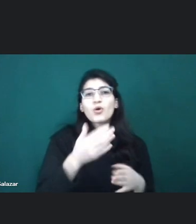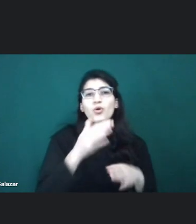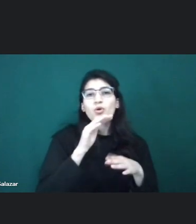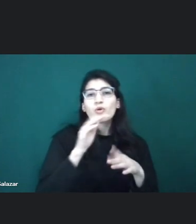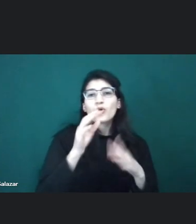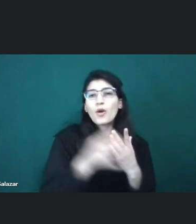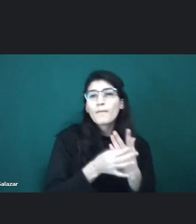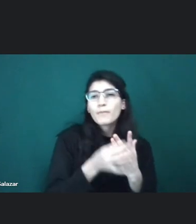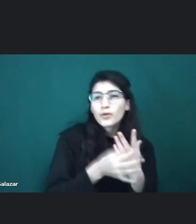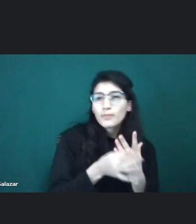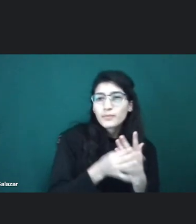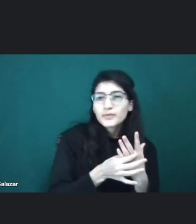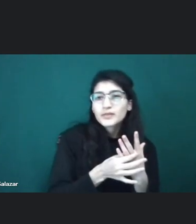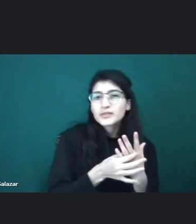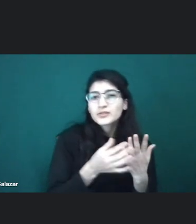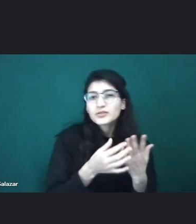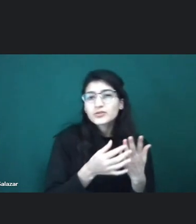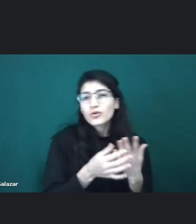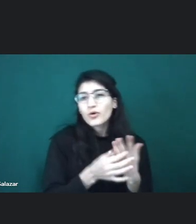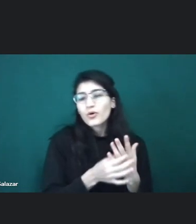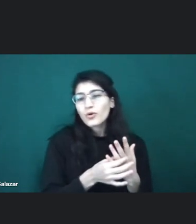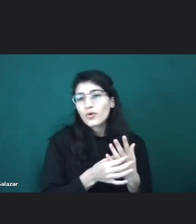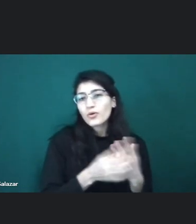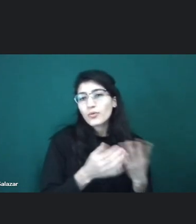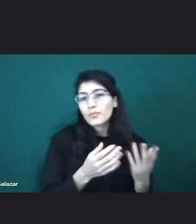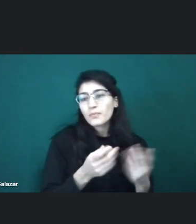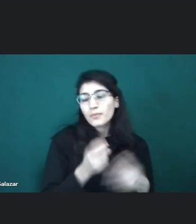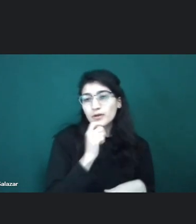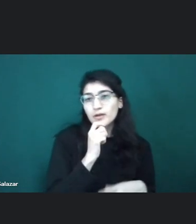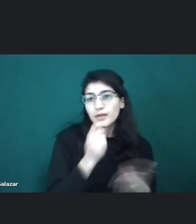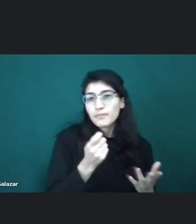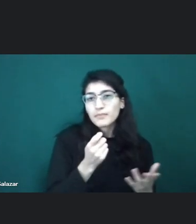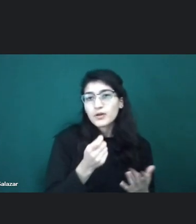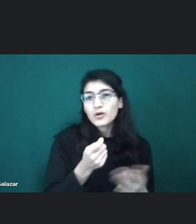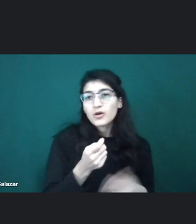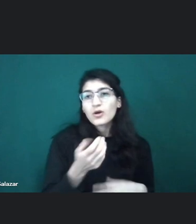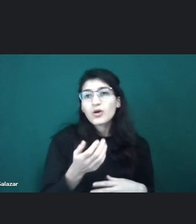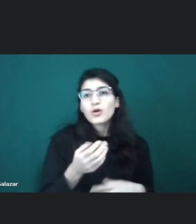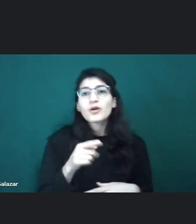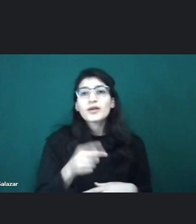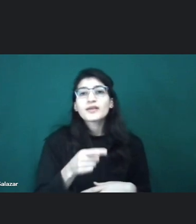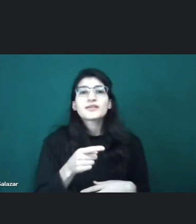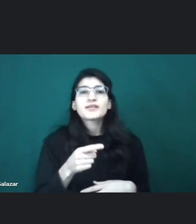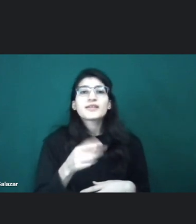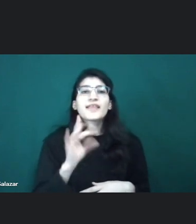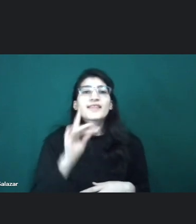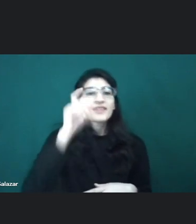una situación óptima, ¿sí? Y debe simplemente la obligación.